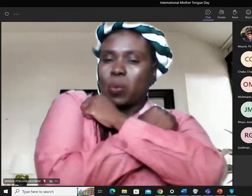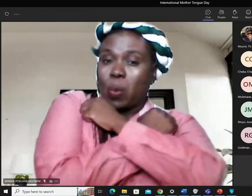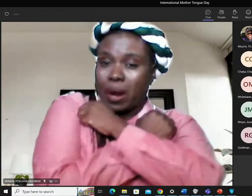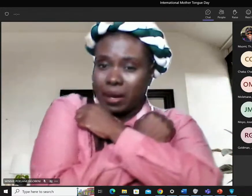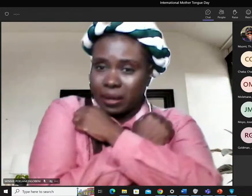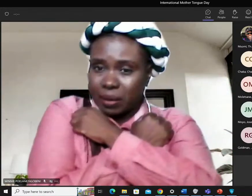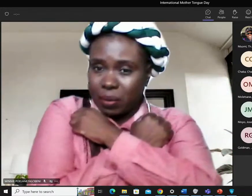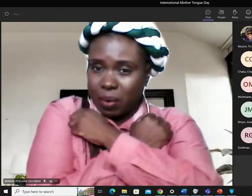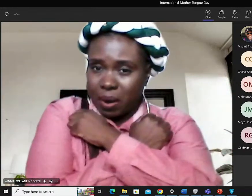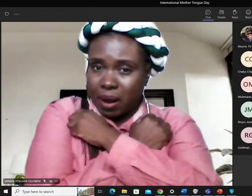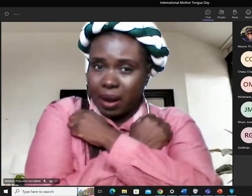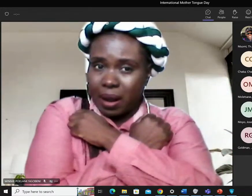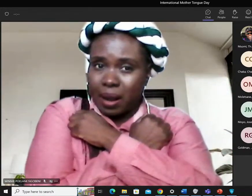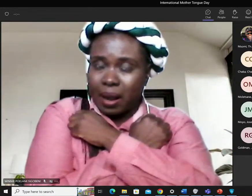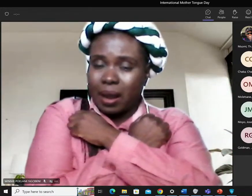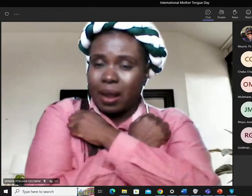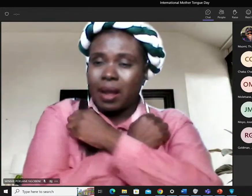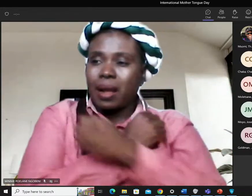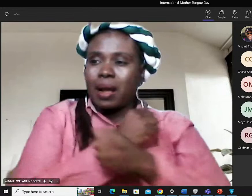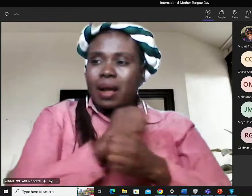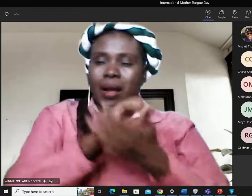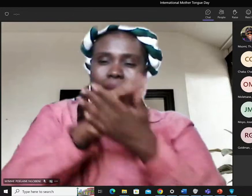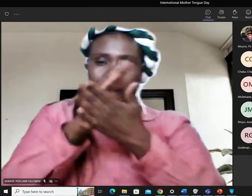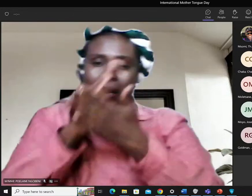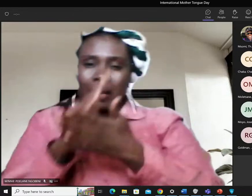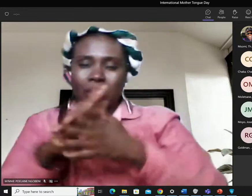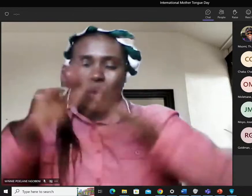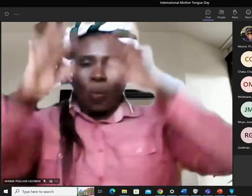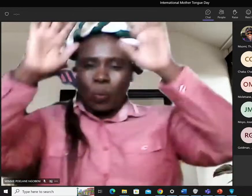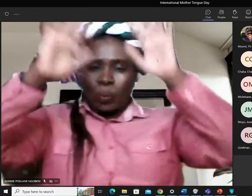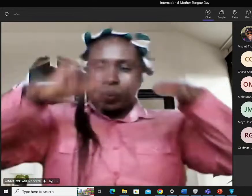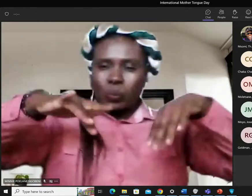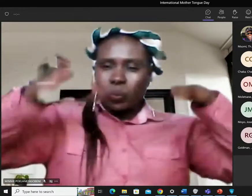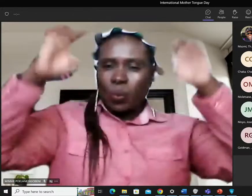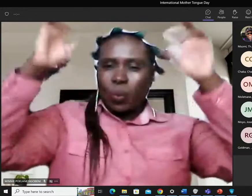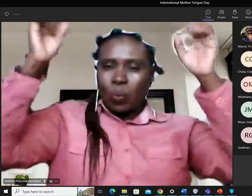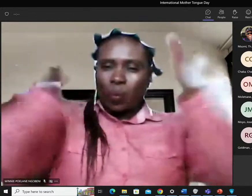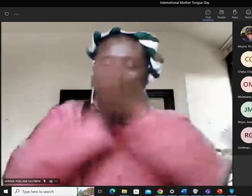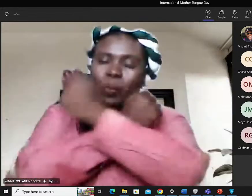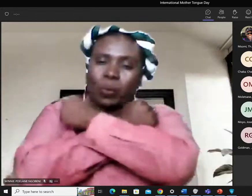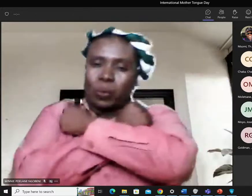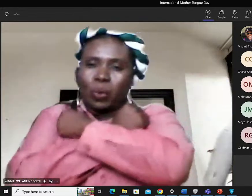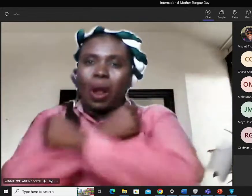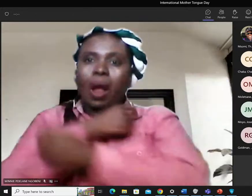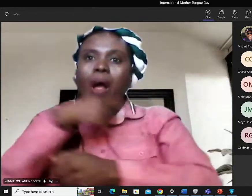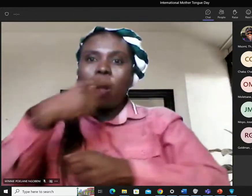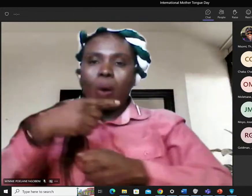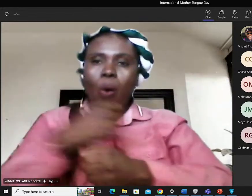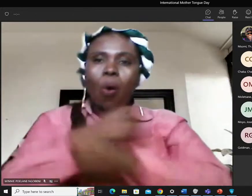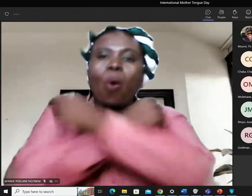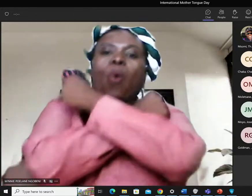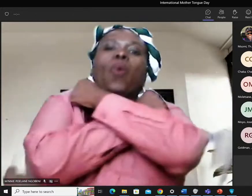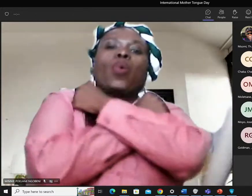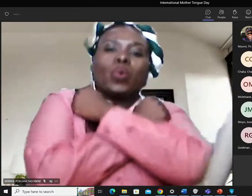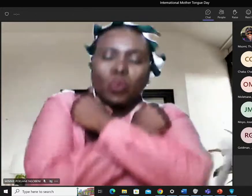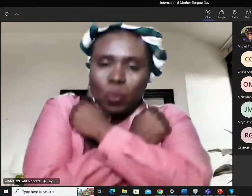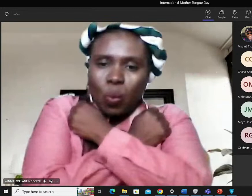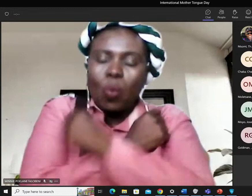ukhazimla uyathandwa. Uyakuhlala uthandwa kuba